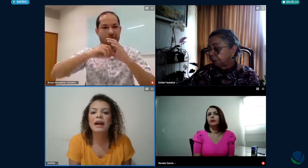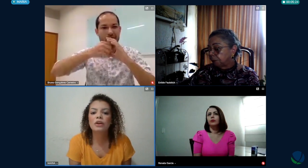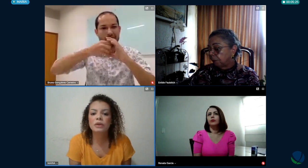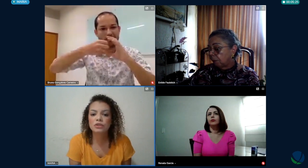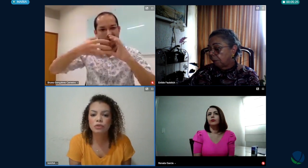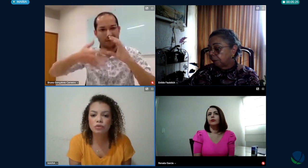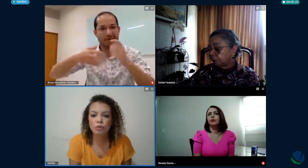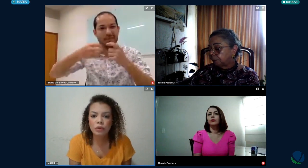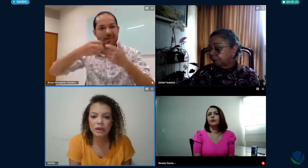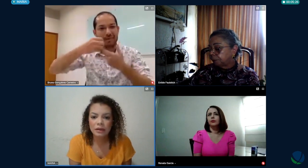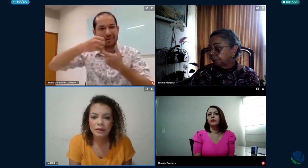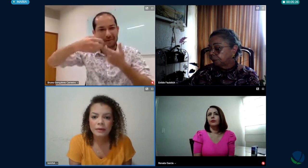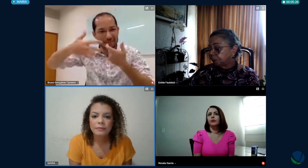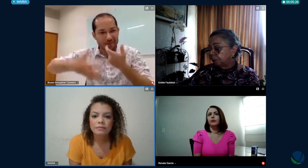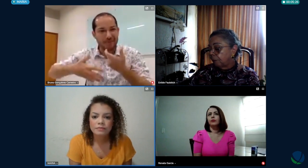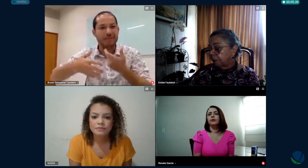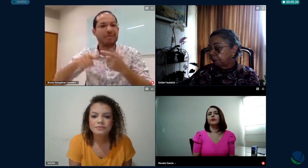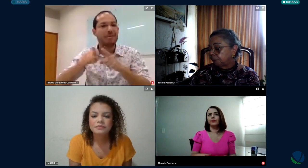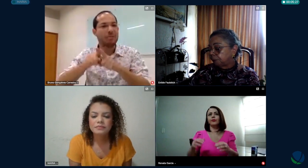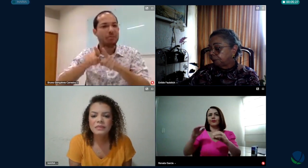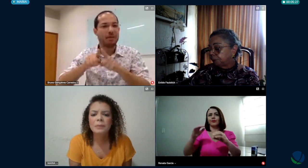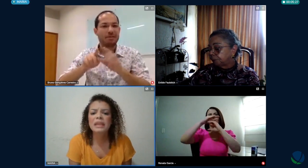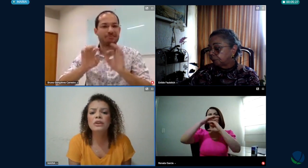de macroestrutura,